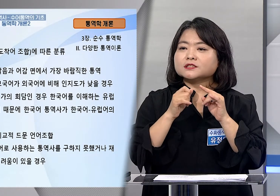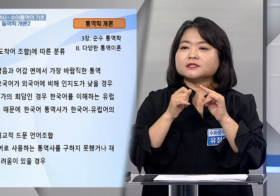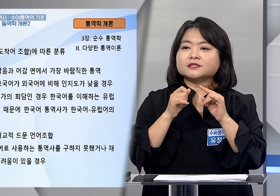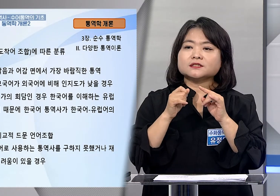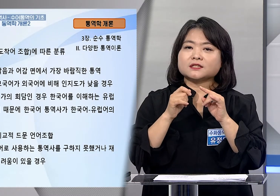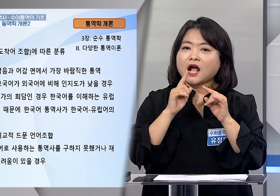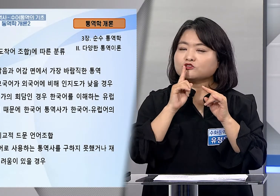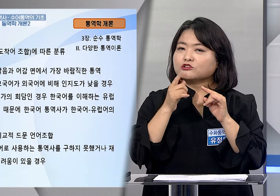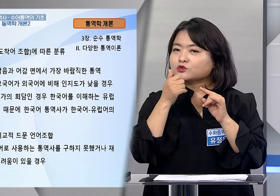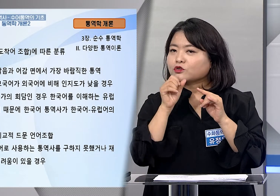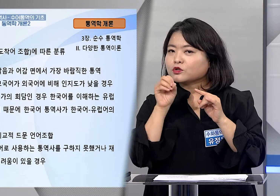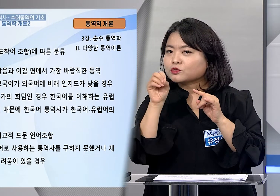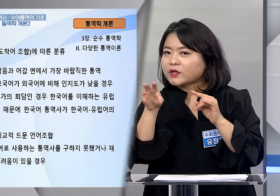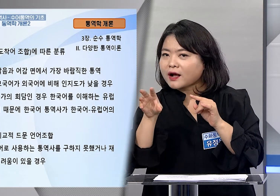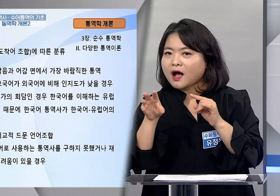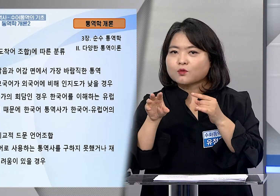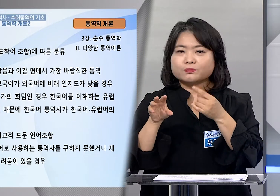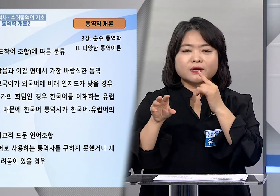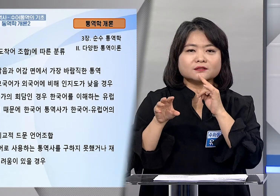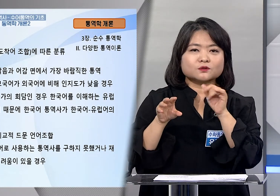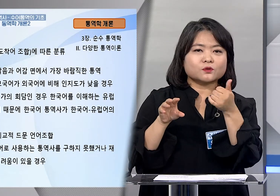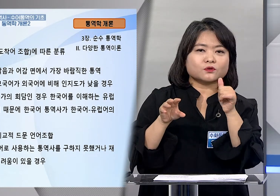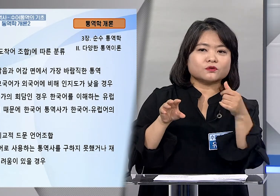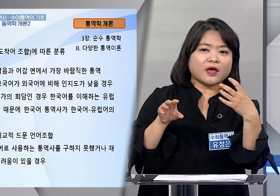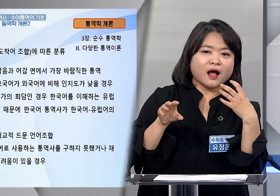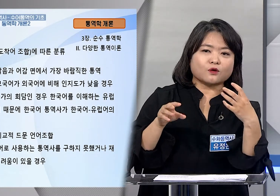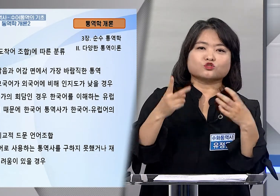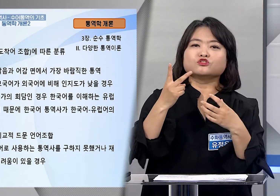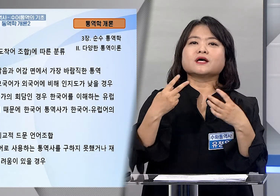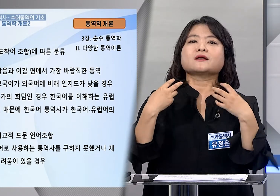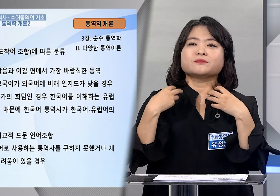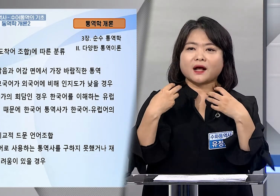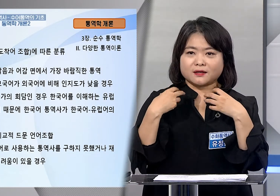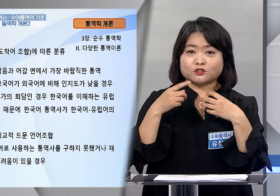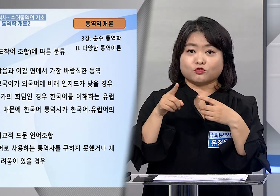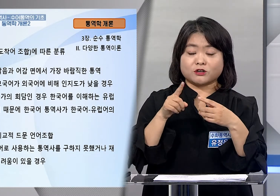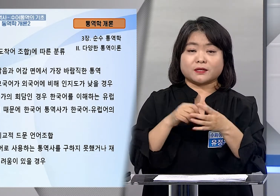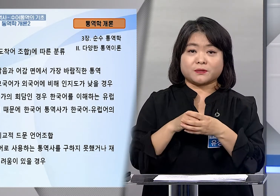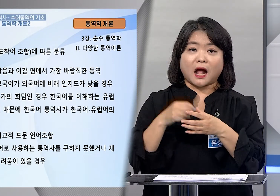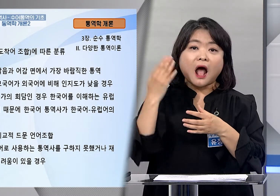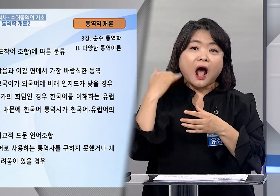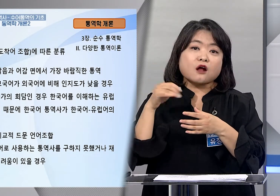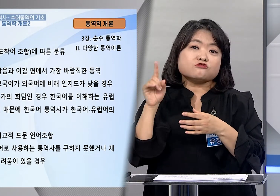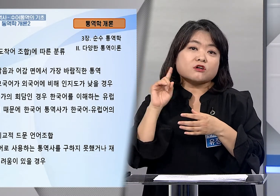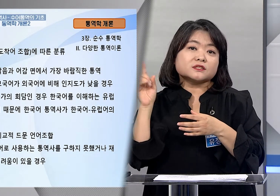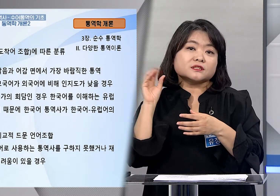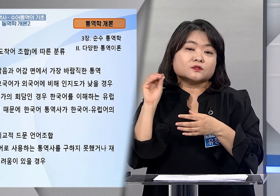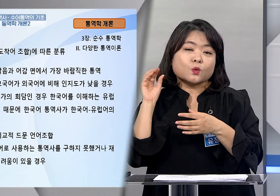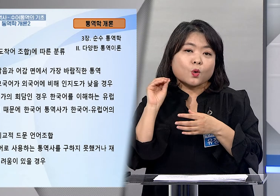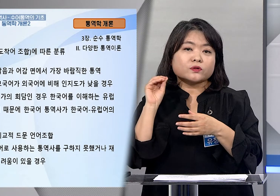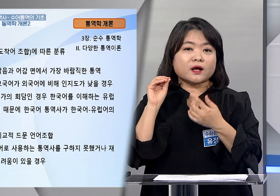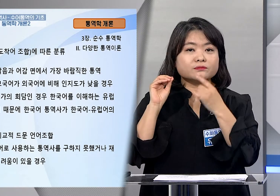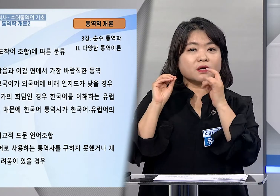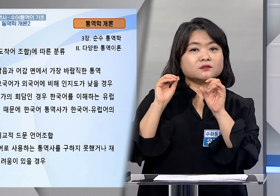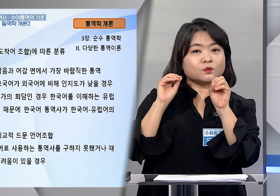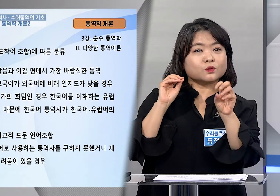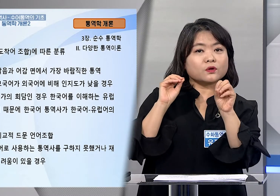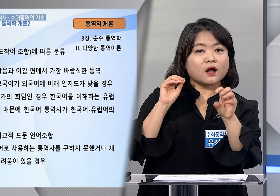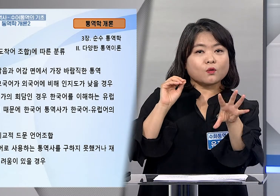한국어 통역도 내가 하고 프랑스어 통역도 내가 하고 둘 다 담당하는 경우가 됩니다. 한국어를 듣고 내가 프랑스어로 통역하고